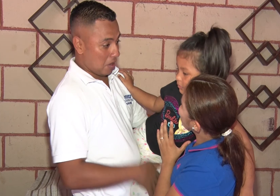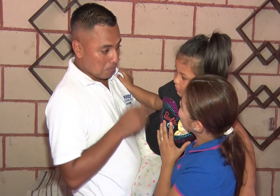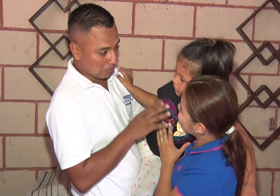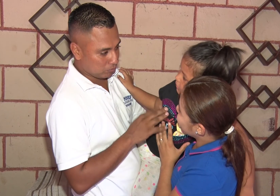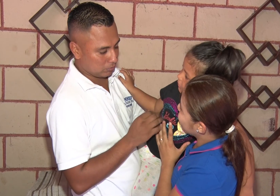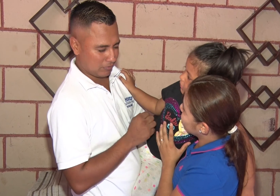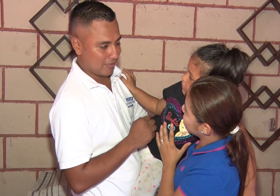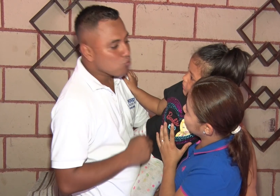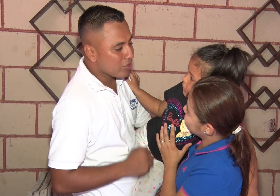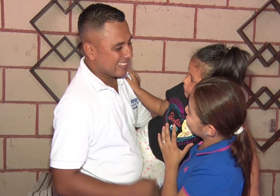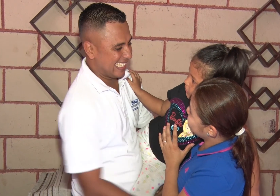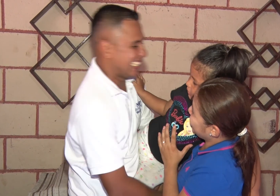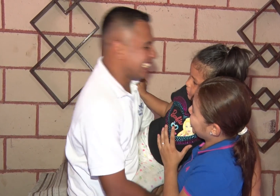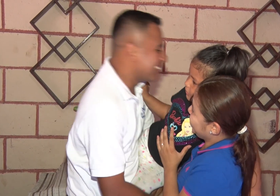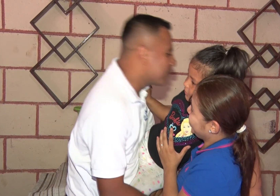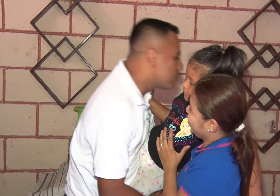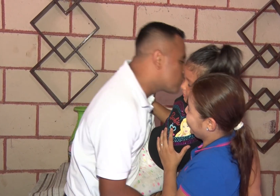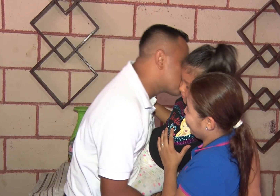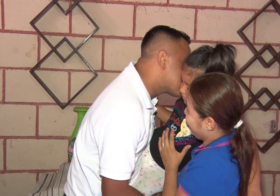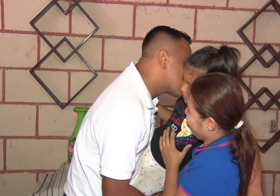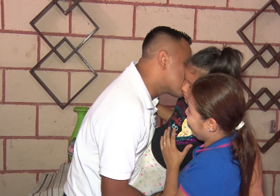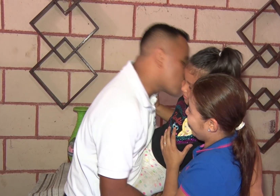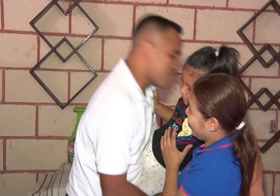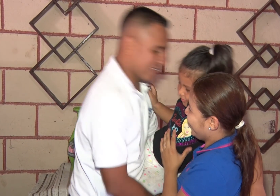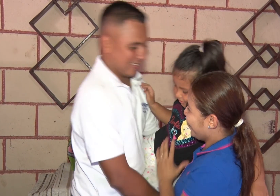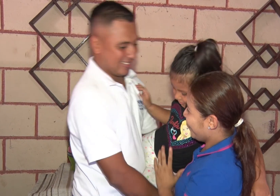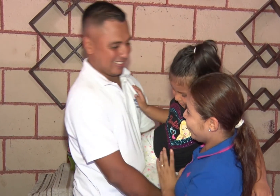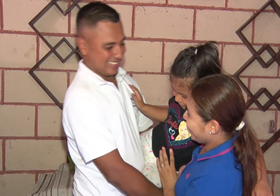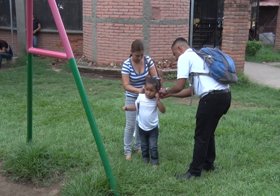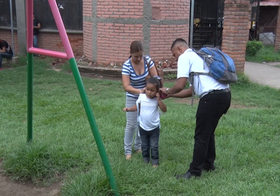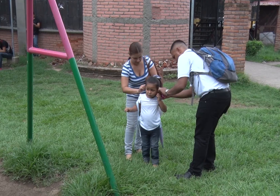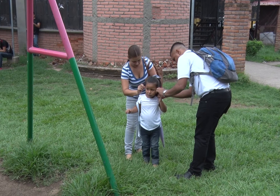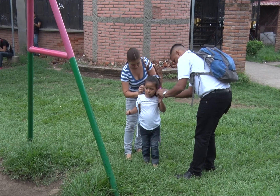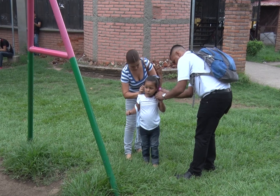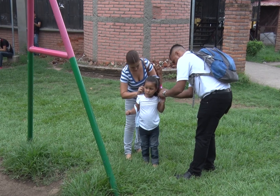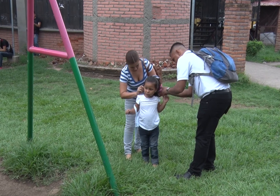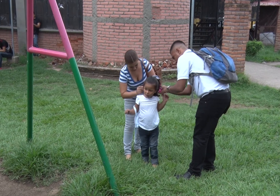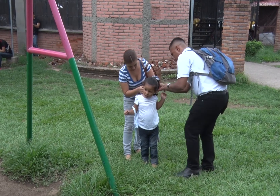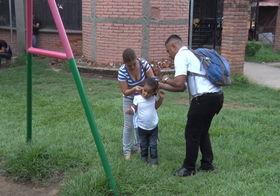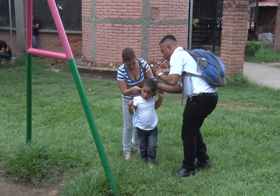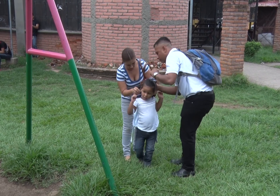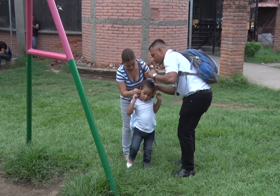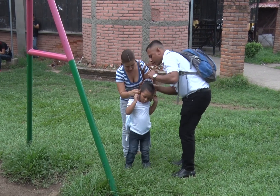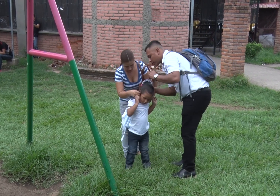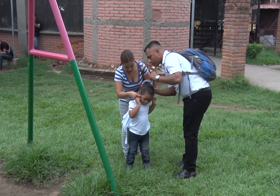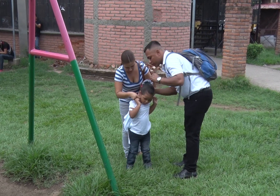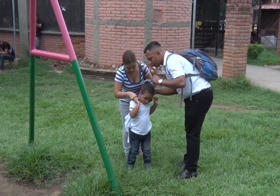no posee ninguna discapacidad. El aspecto admirable que ambos los caracteriza es el compromiso de ayudar a sus